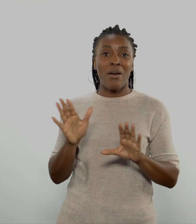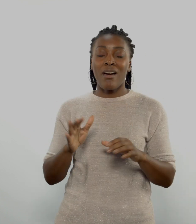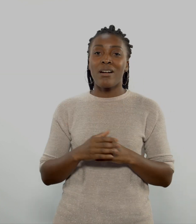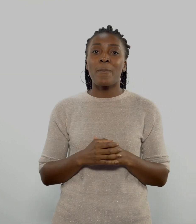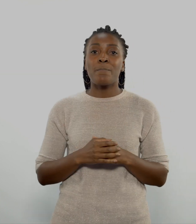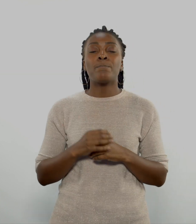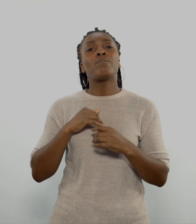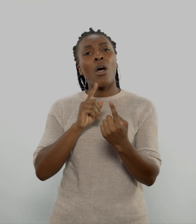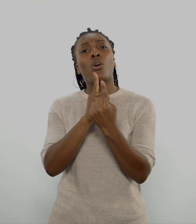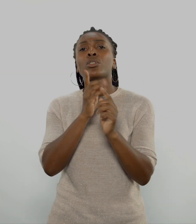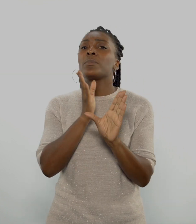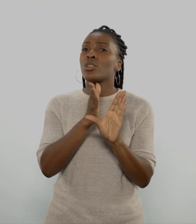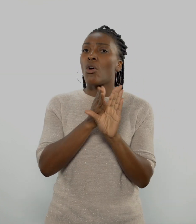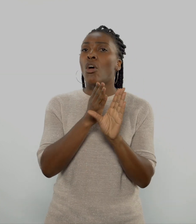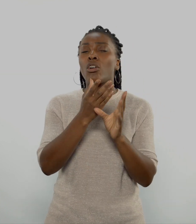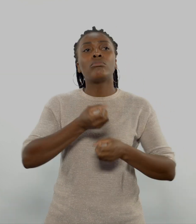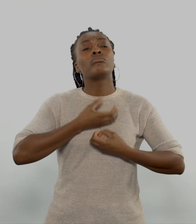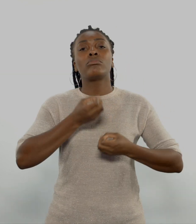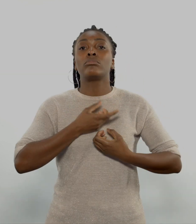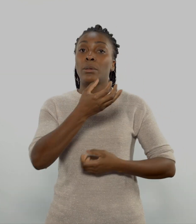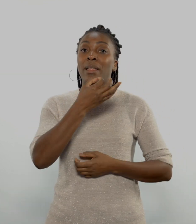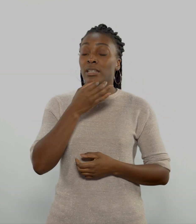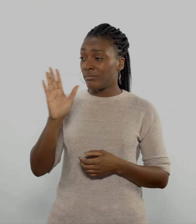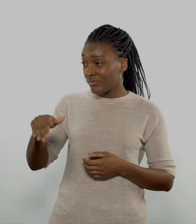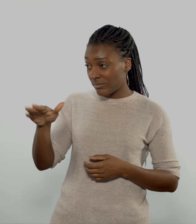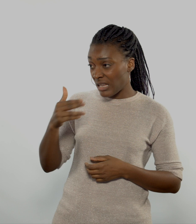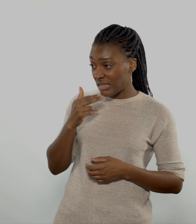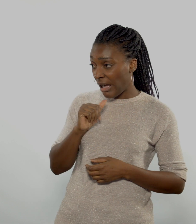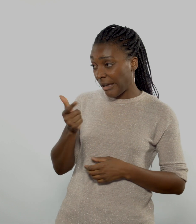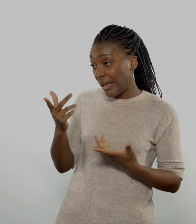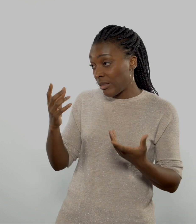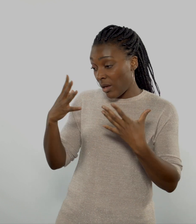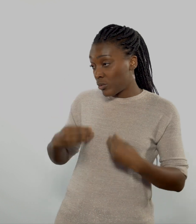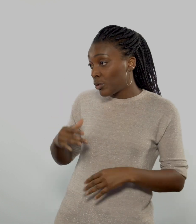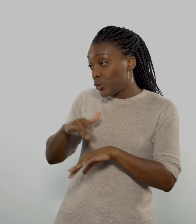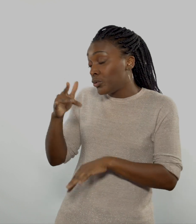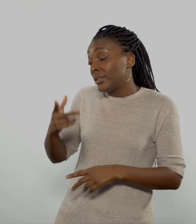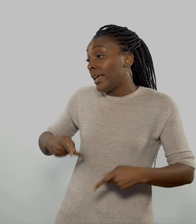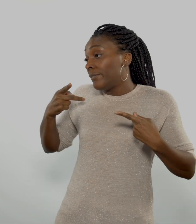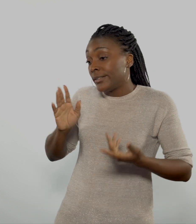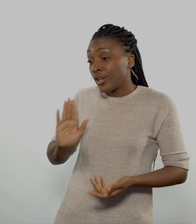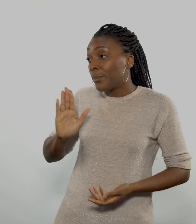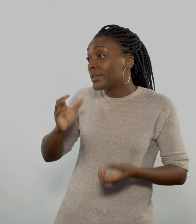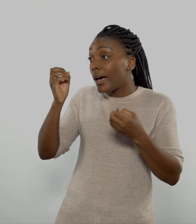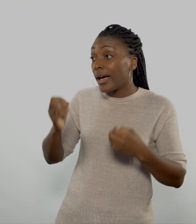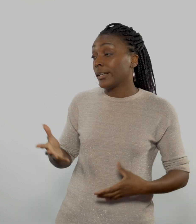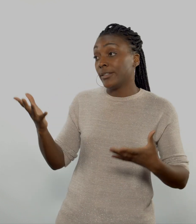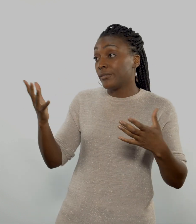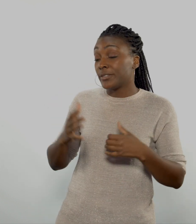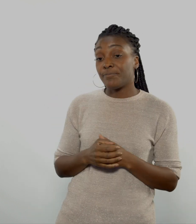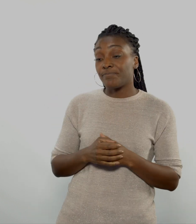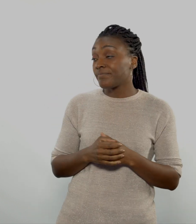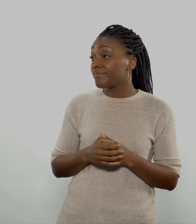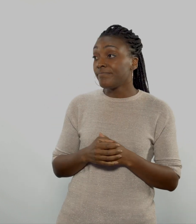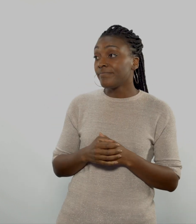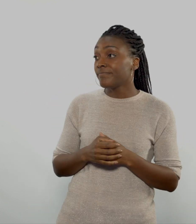J'ai consulté un psychologue qui m'a dit humainement, ça sert à rien. Il faut vivre avec ça, c'est la vie, c'est comme ça arrive,